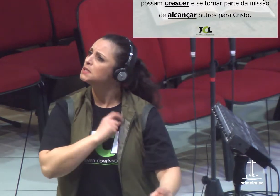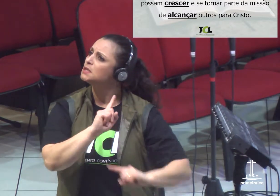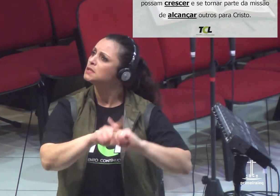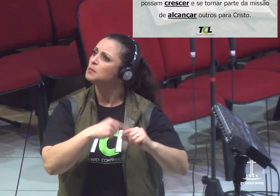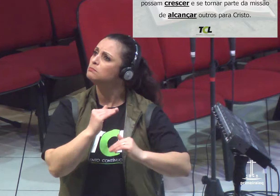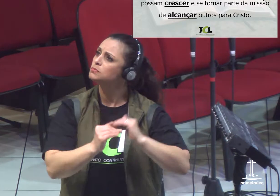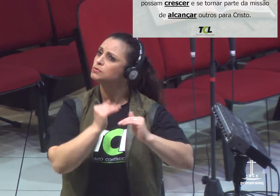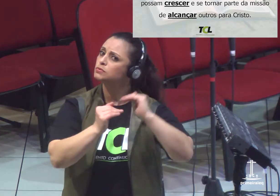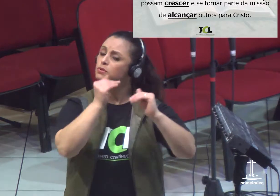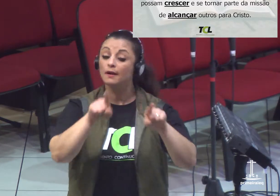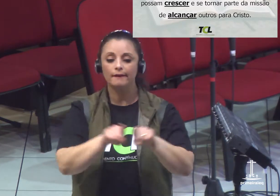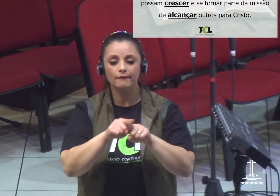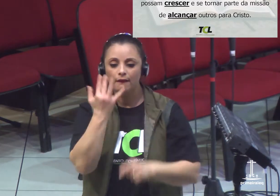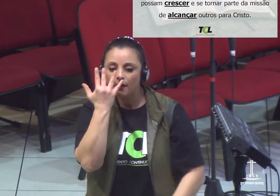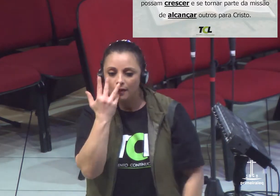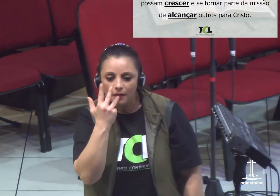assim como uma criança.